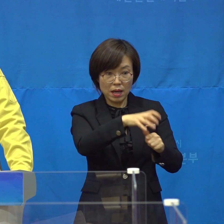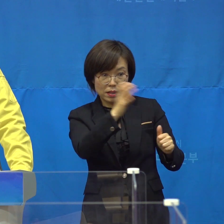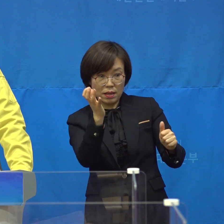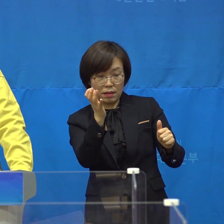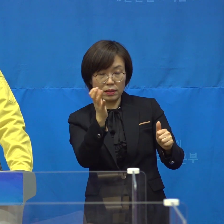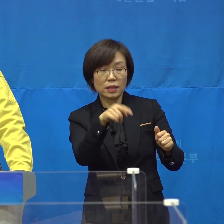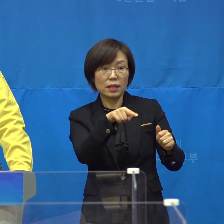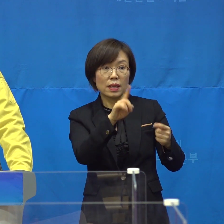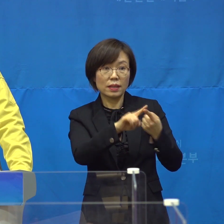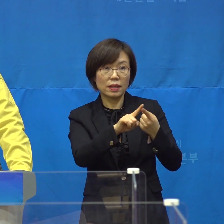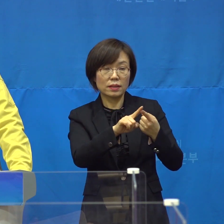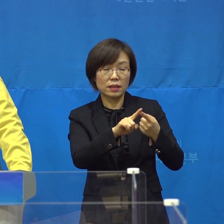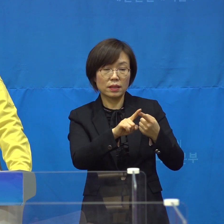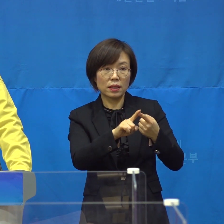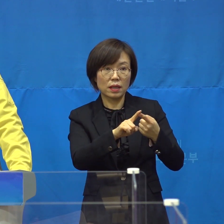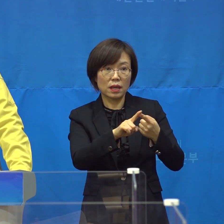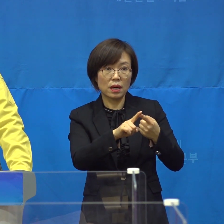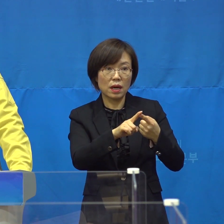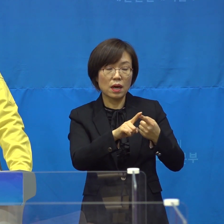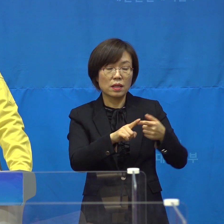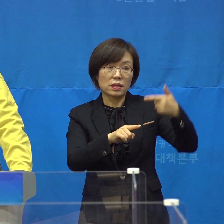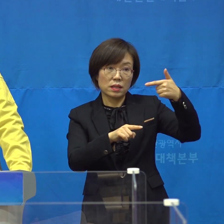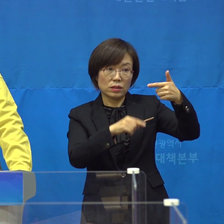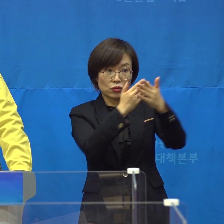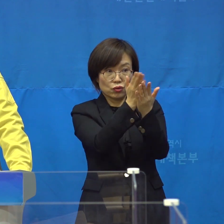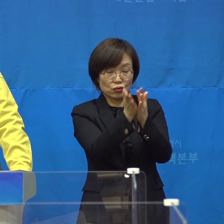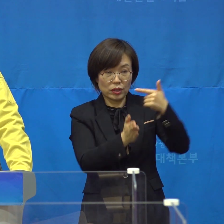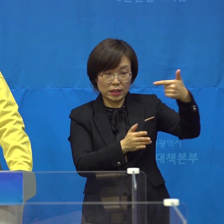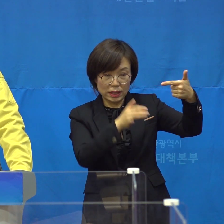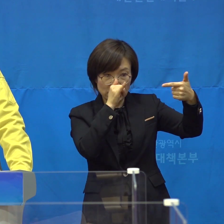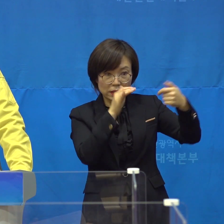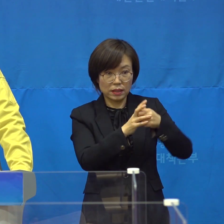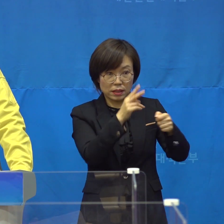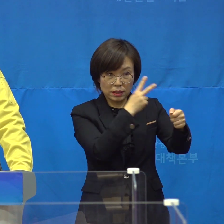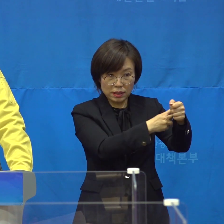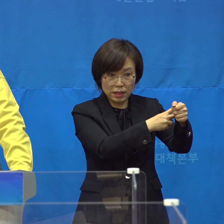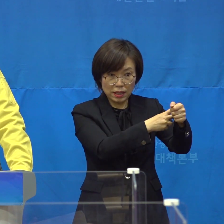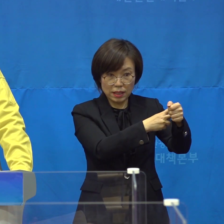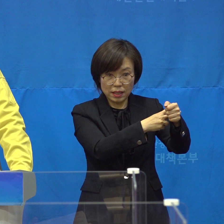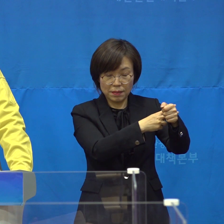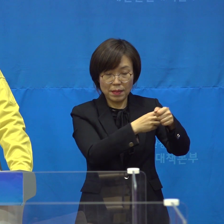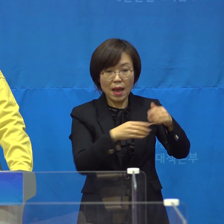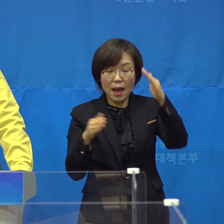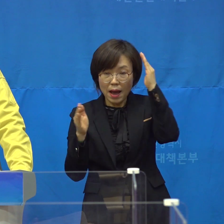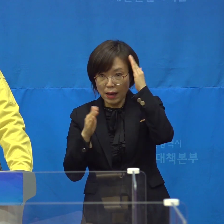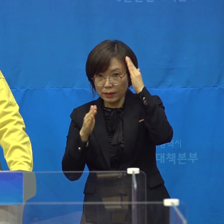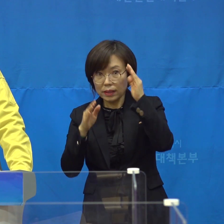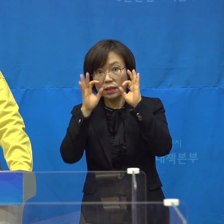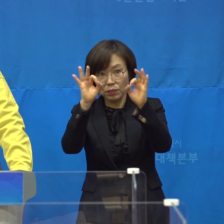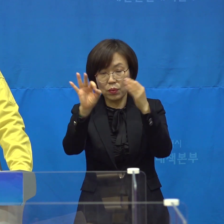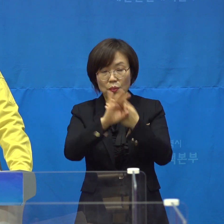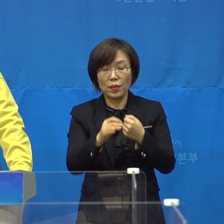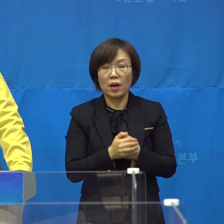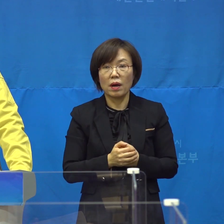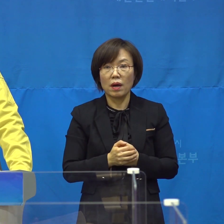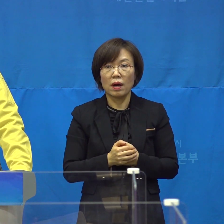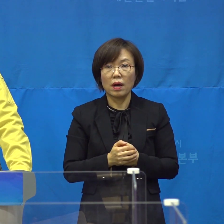해제 전 검사 대상이 총 6가지가 있습니다. 그 중에서 교직원, 교사, 학생 같은